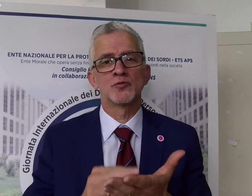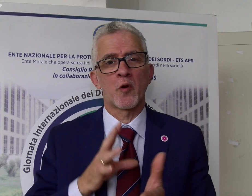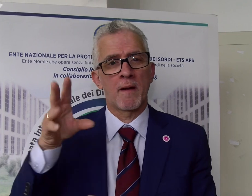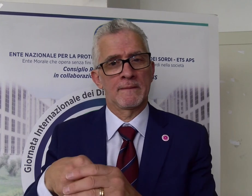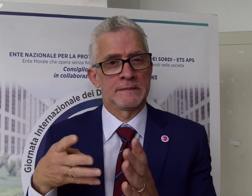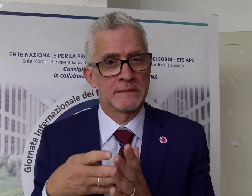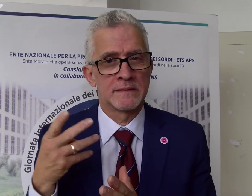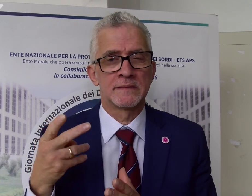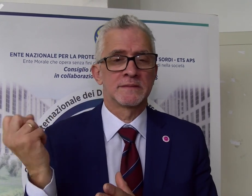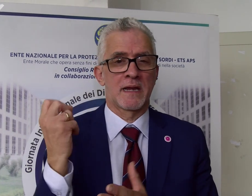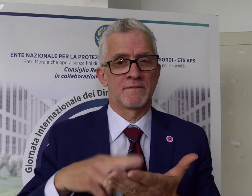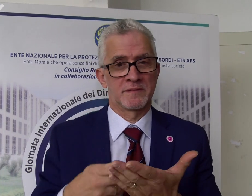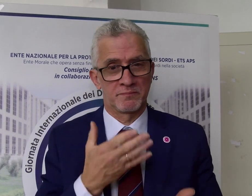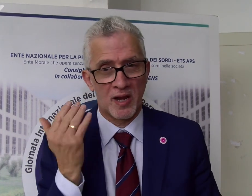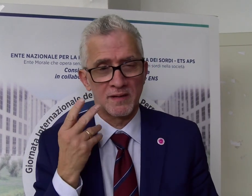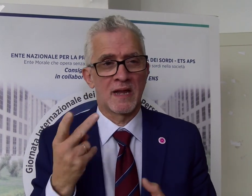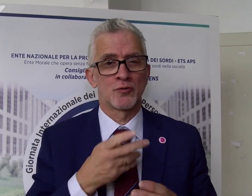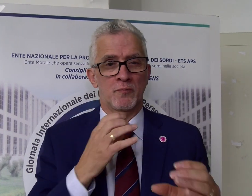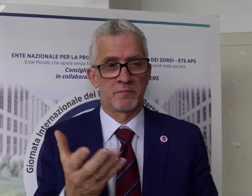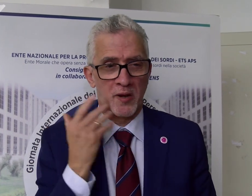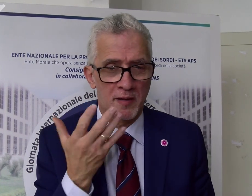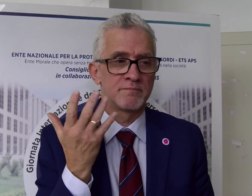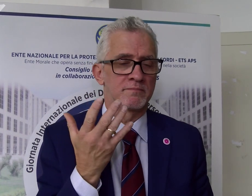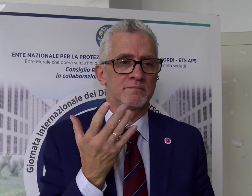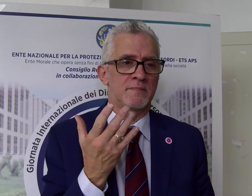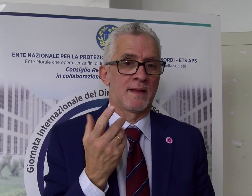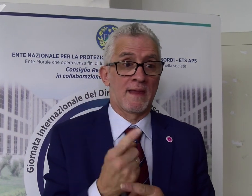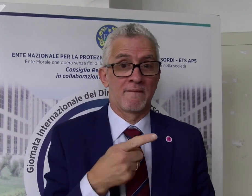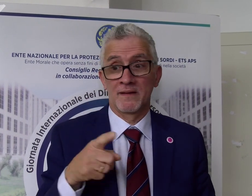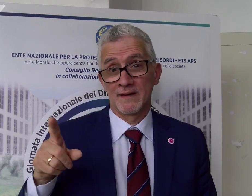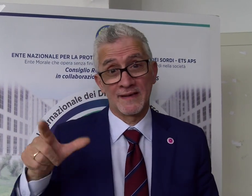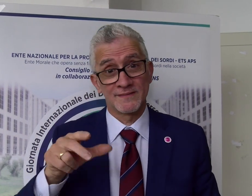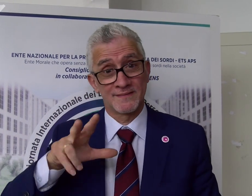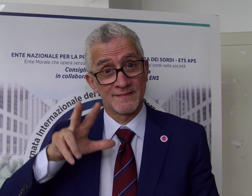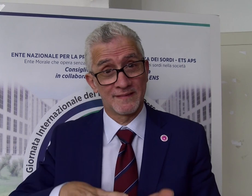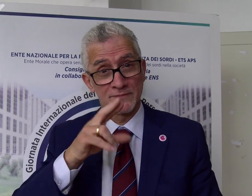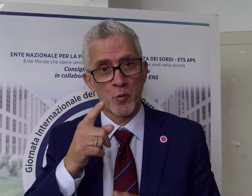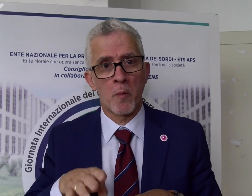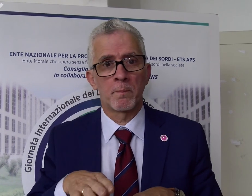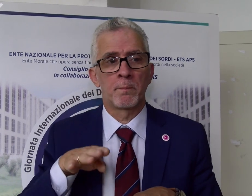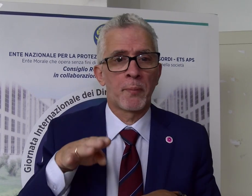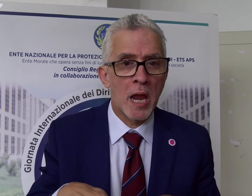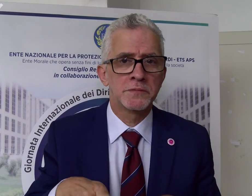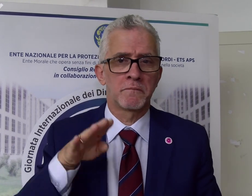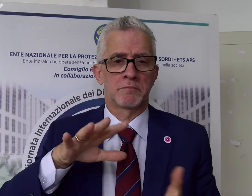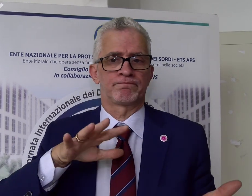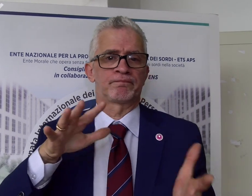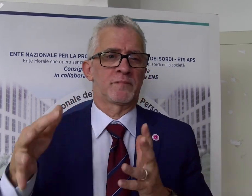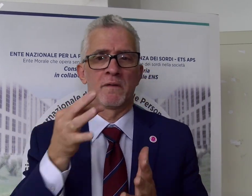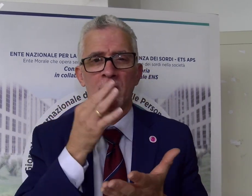Aiuta le persone sorde ma è chiaro che ci sono tanti tantissimi altri servizi che devono essere garantiti servizi di accessibilità di inclusione di